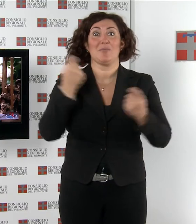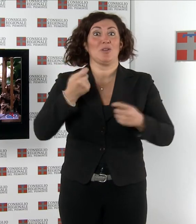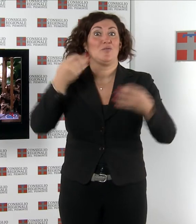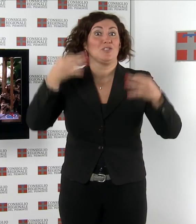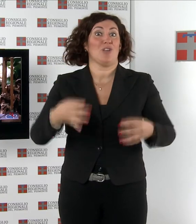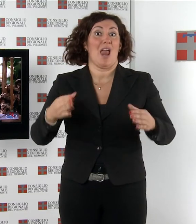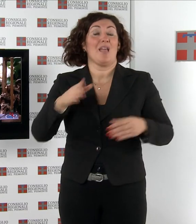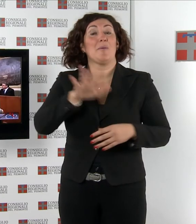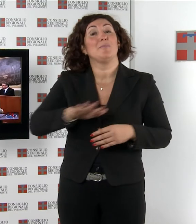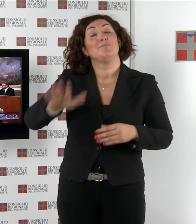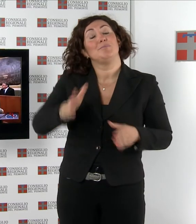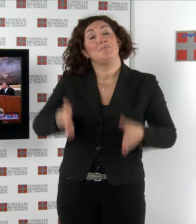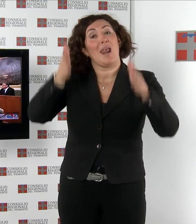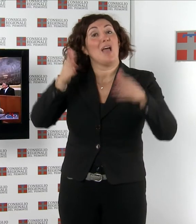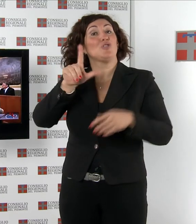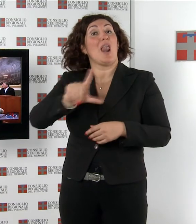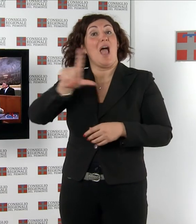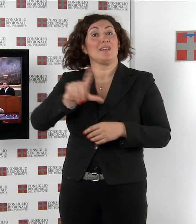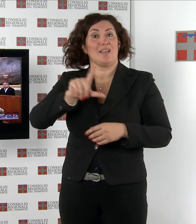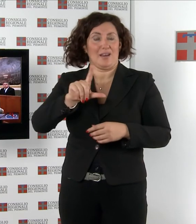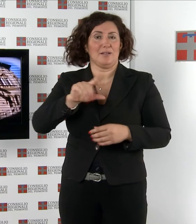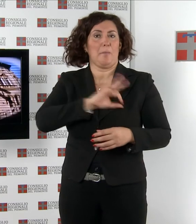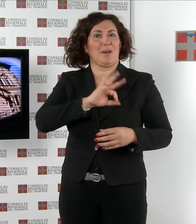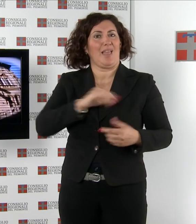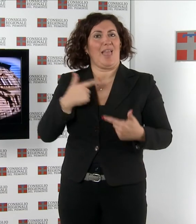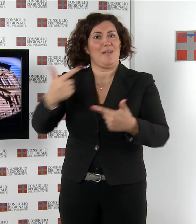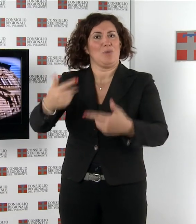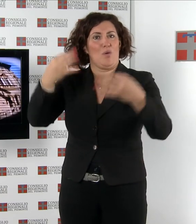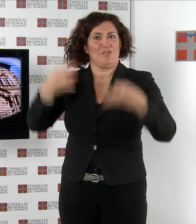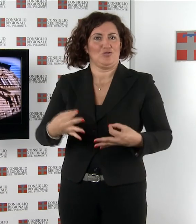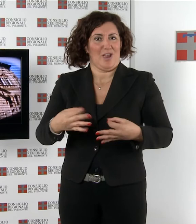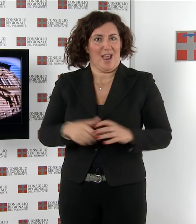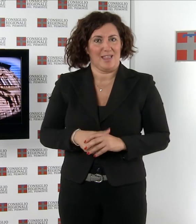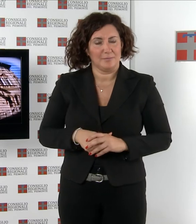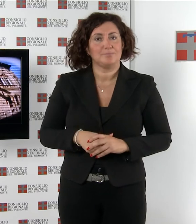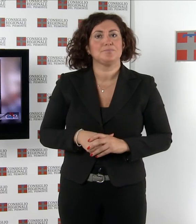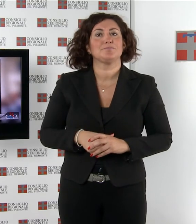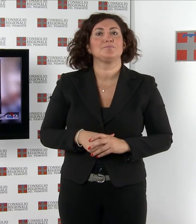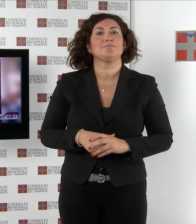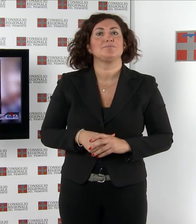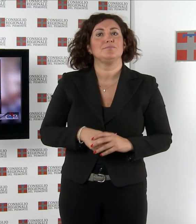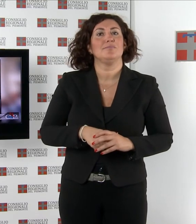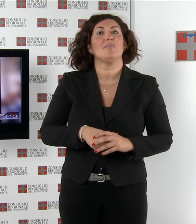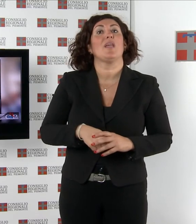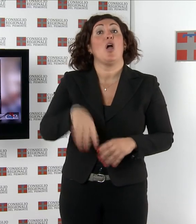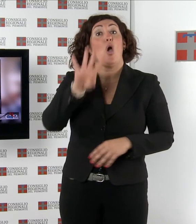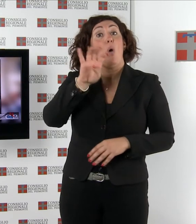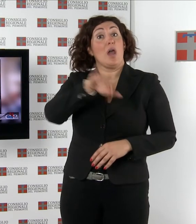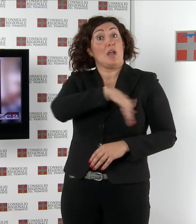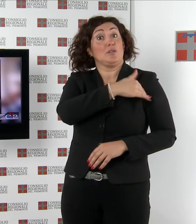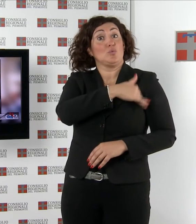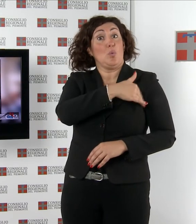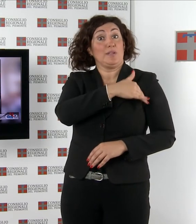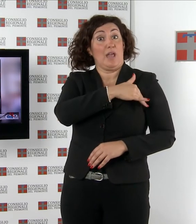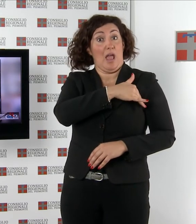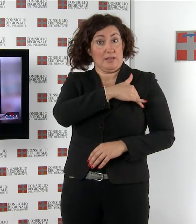Premio Internazionale Piemontese nel Mondo, edizione 2011. Studenti in viaggio a Berlino. 40 studenti di 28